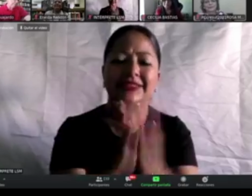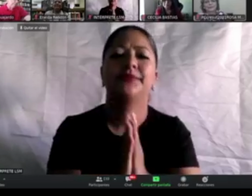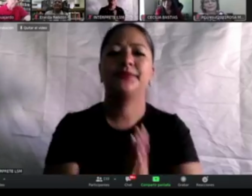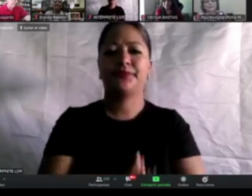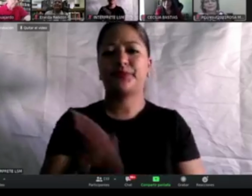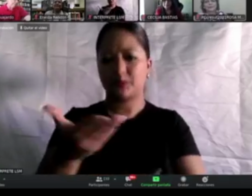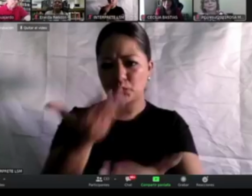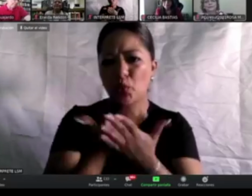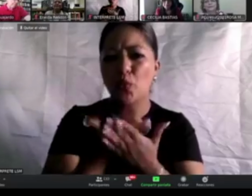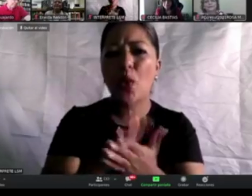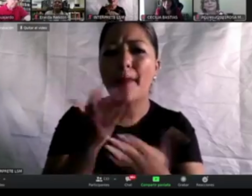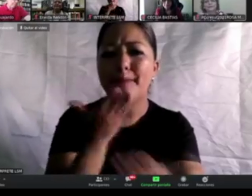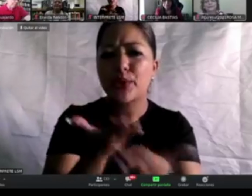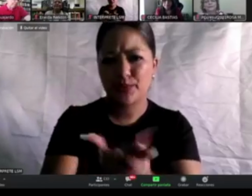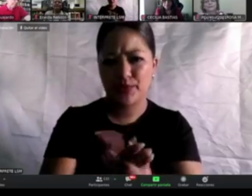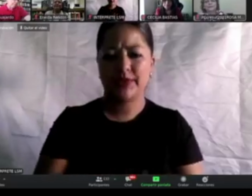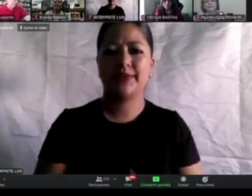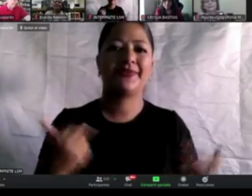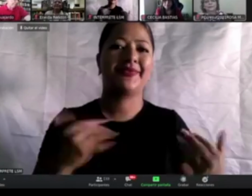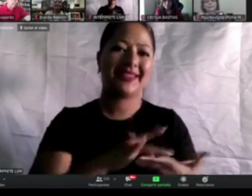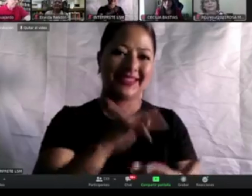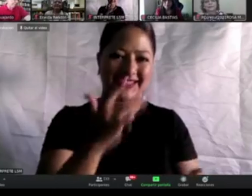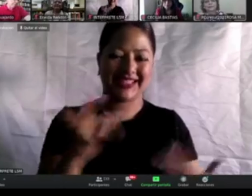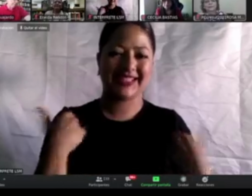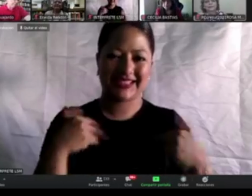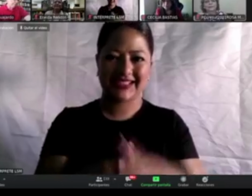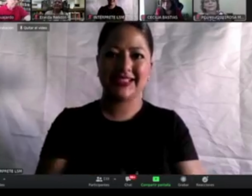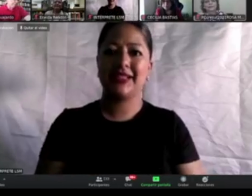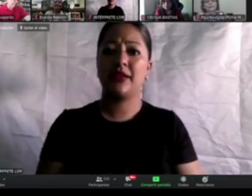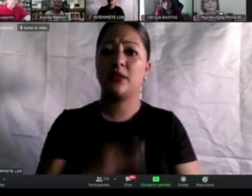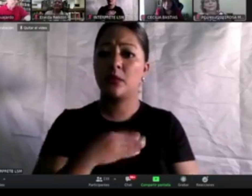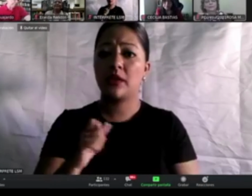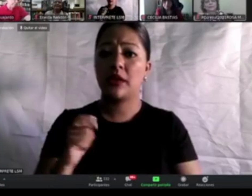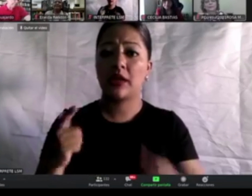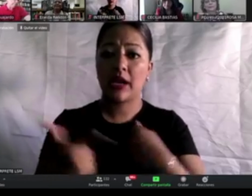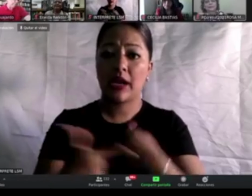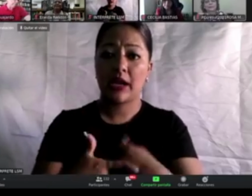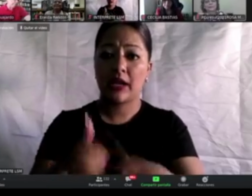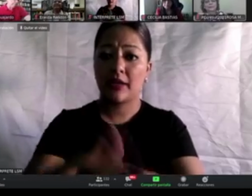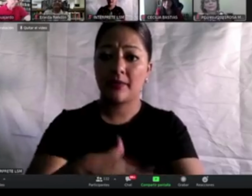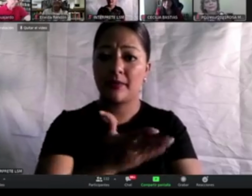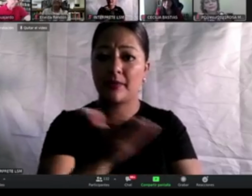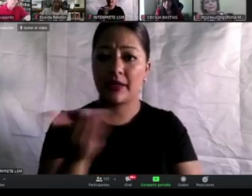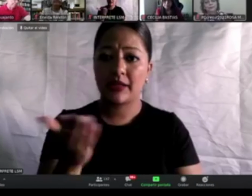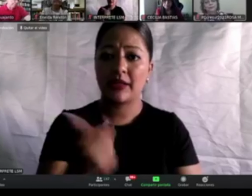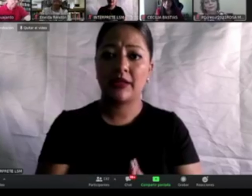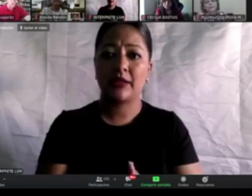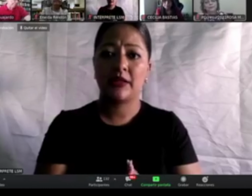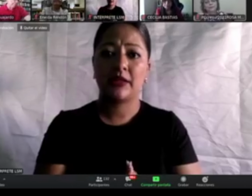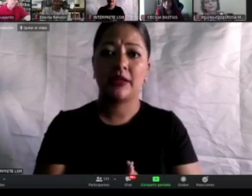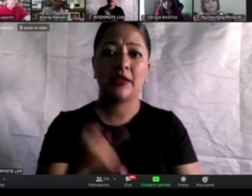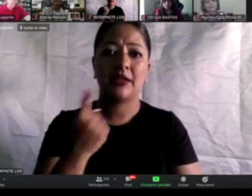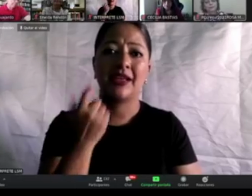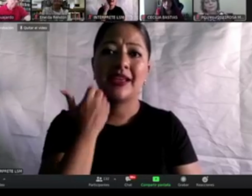profesora bien chicos alguien más que quiera